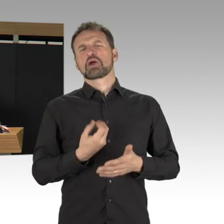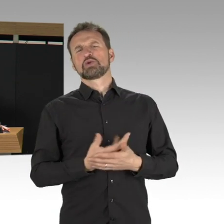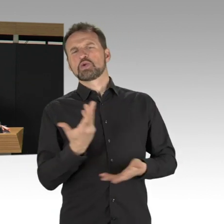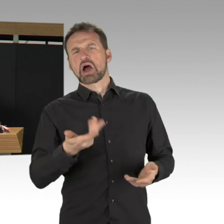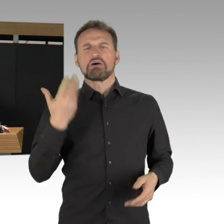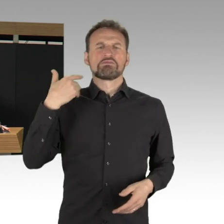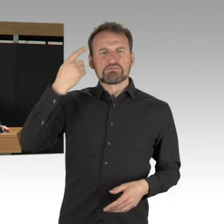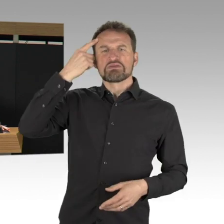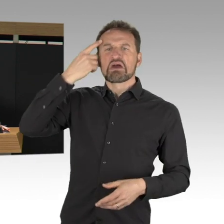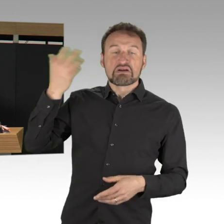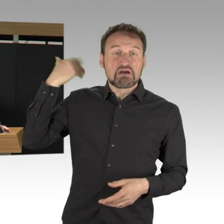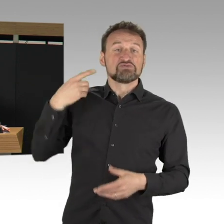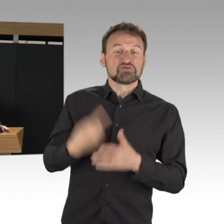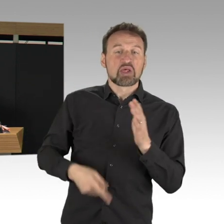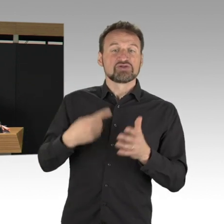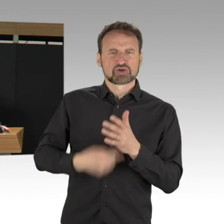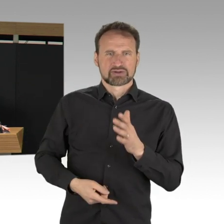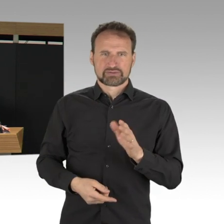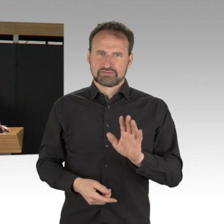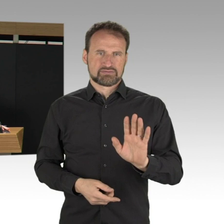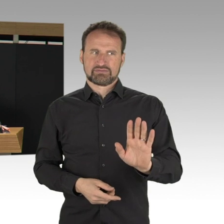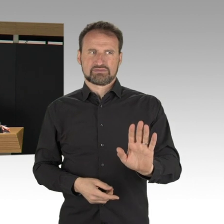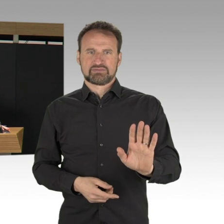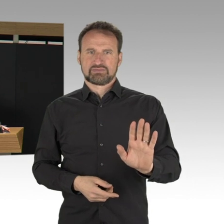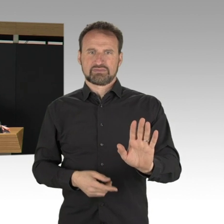Gesellschaft eingenistet und es sich dort bequem gemacht.